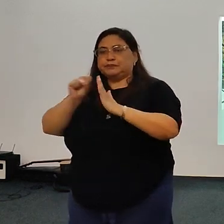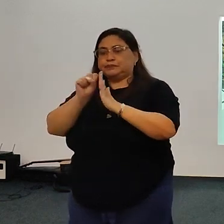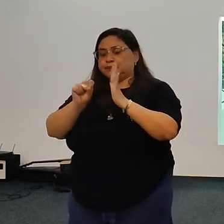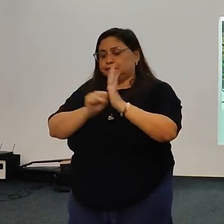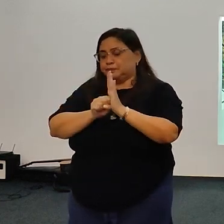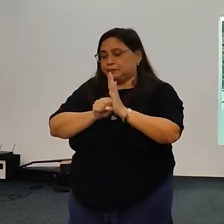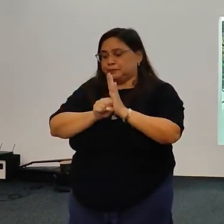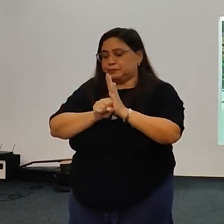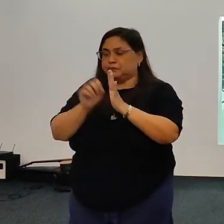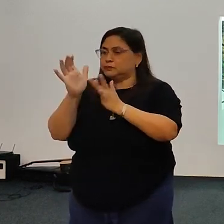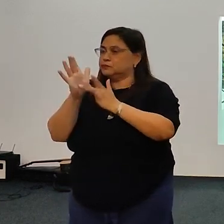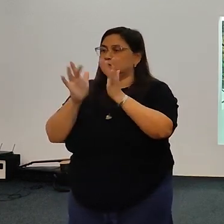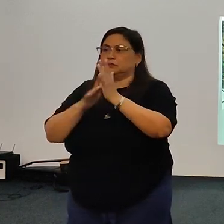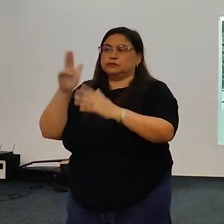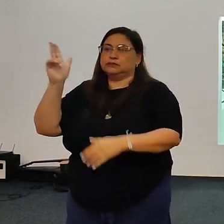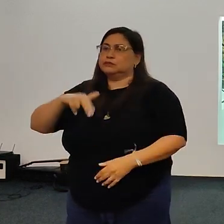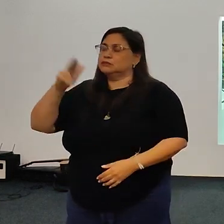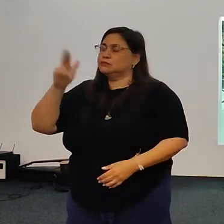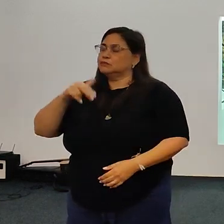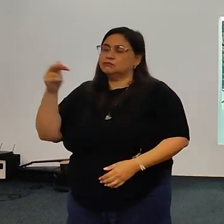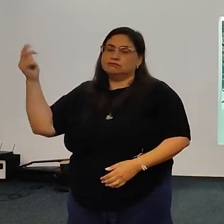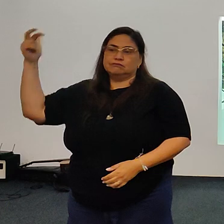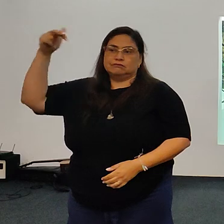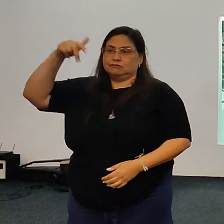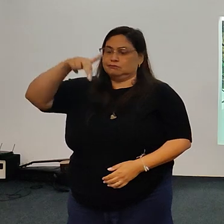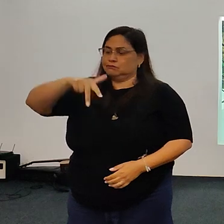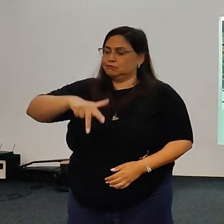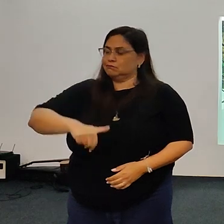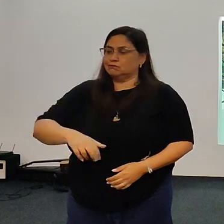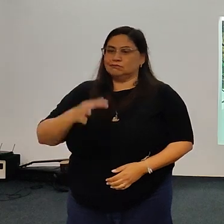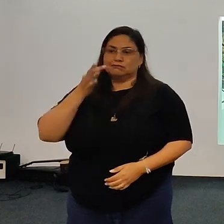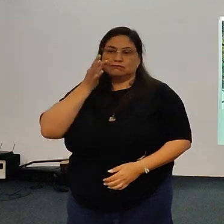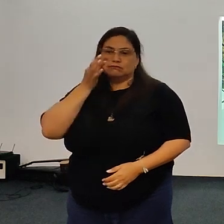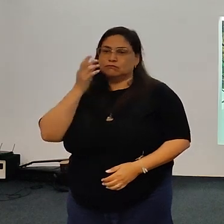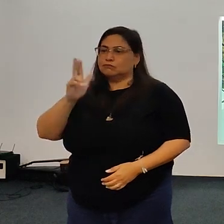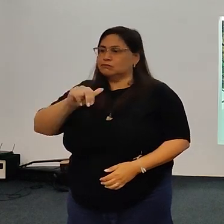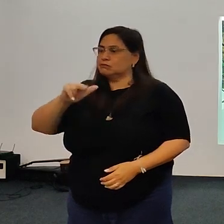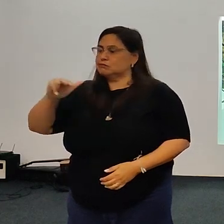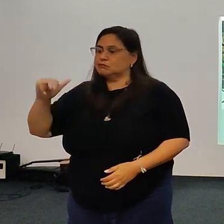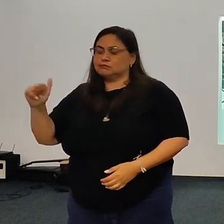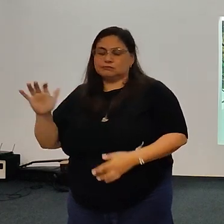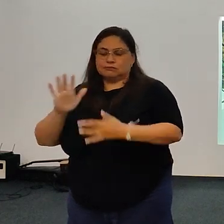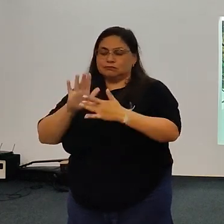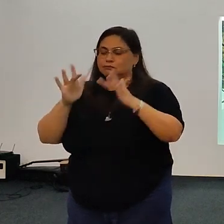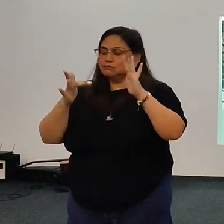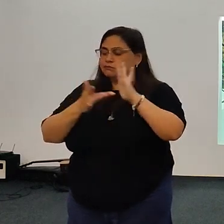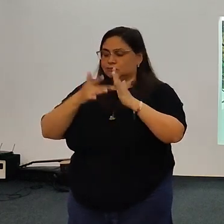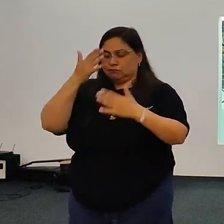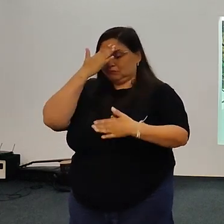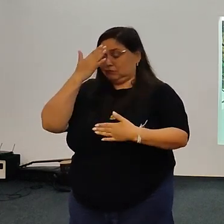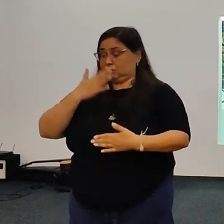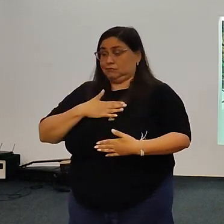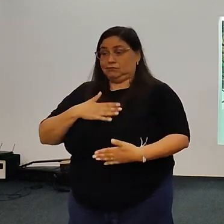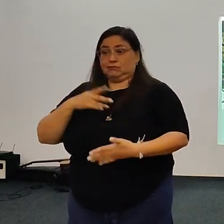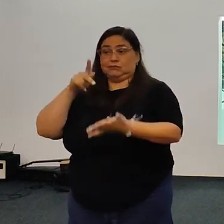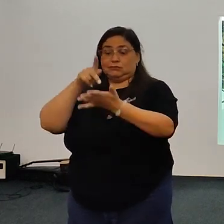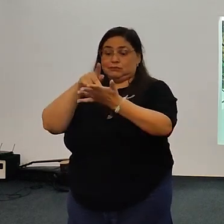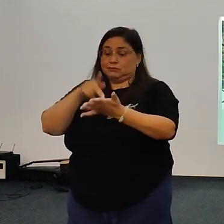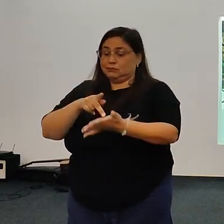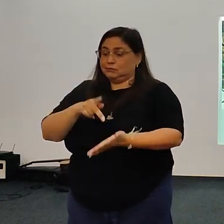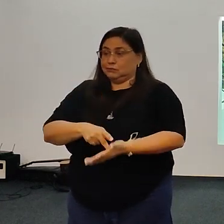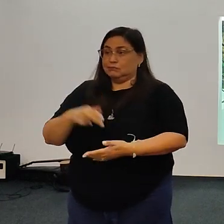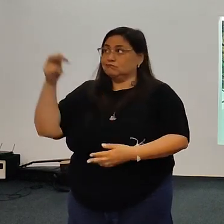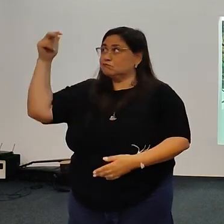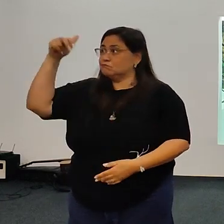Jesus, na verdade, ele nunca tinha vindo a este mundo em carne e osso. Ele nunca tinha vindo literalmente em carne e osso, ele